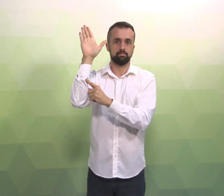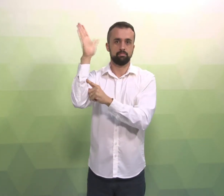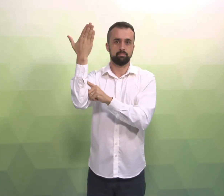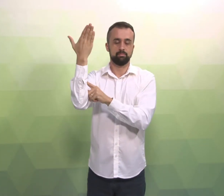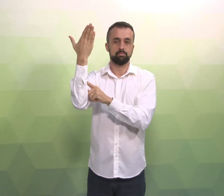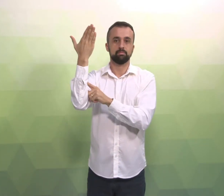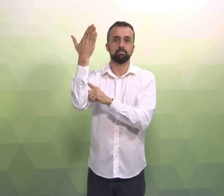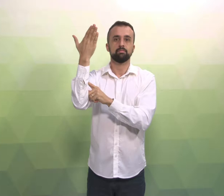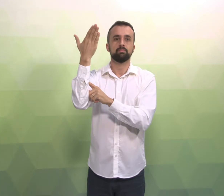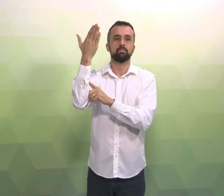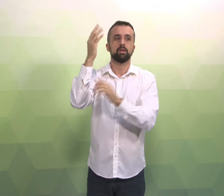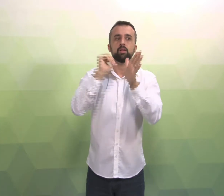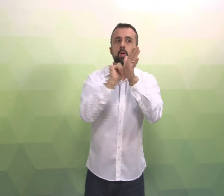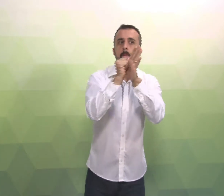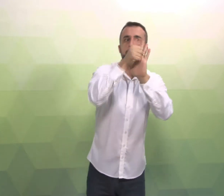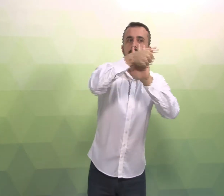e a orientação da palma da mão,